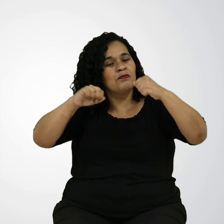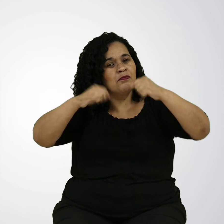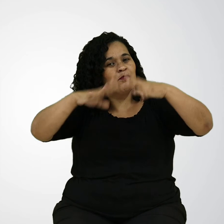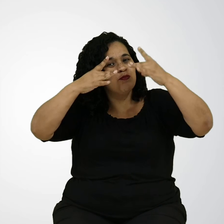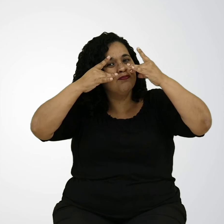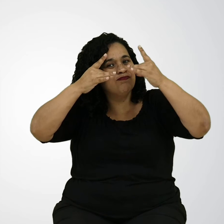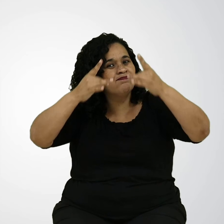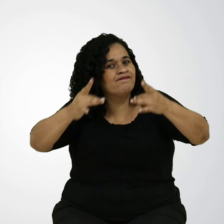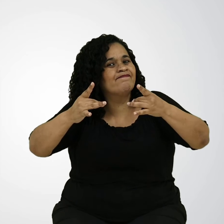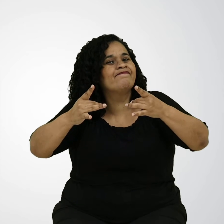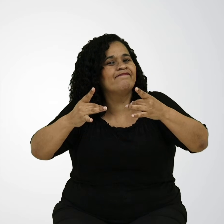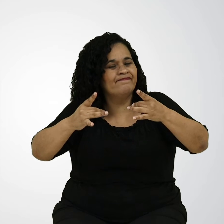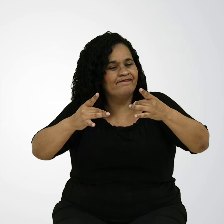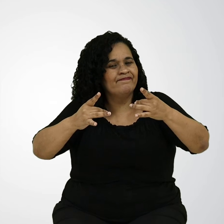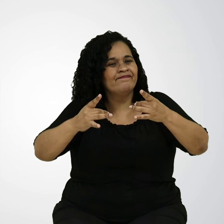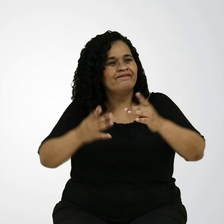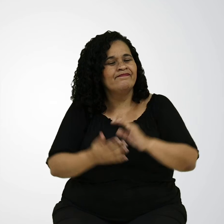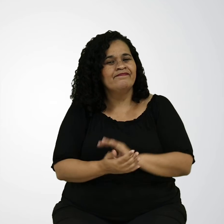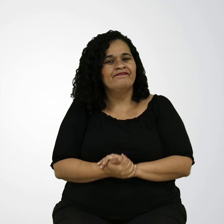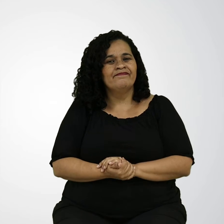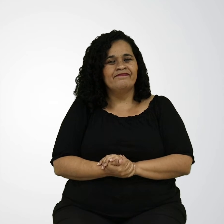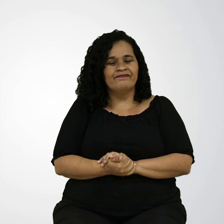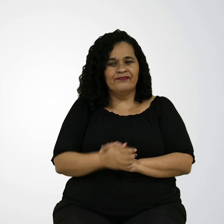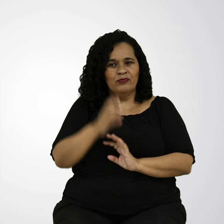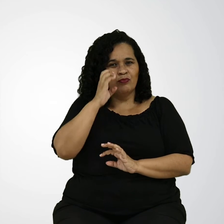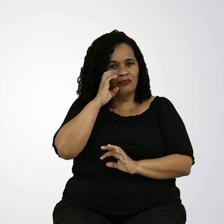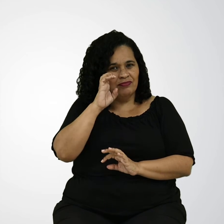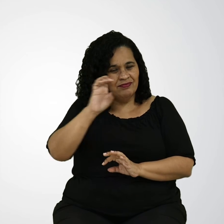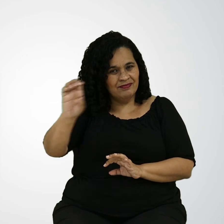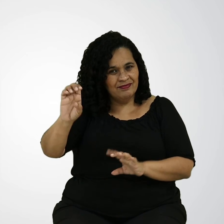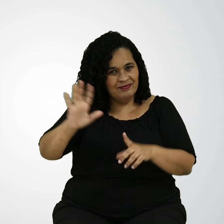princípios lá que a gente estudou na lição passada de Eclesiastes, né, de